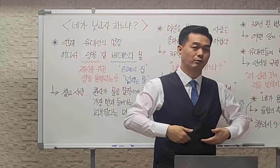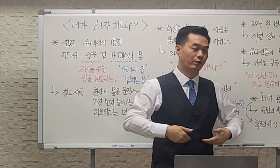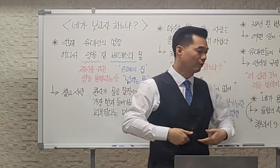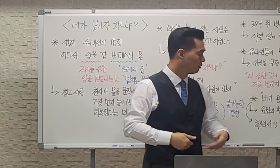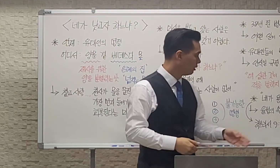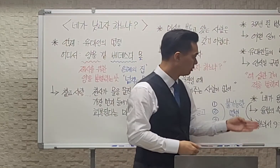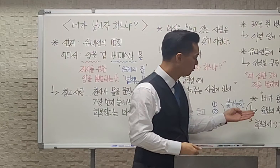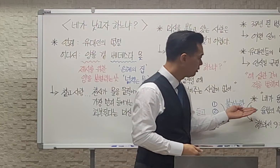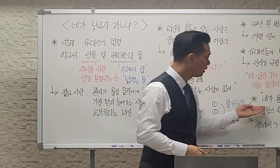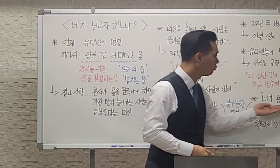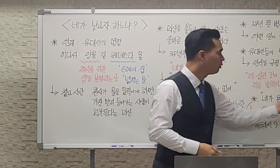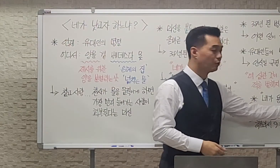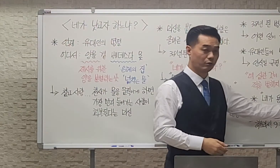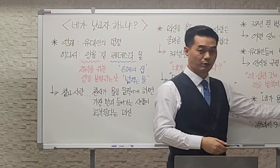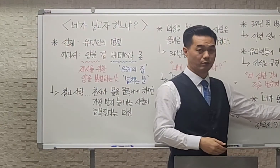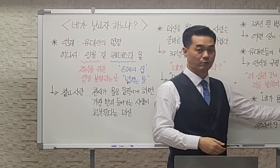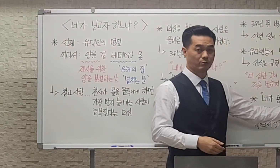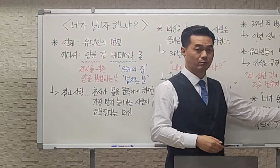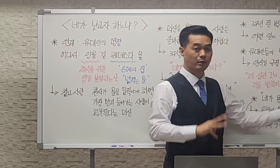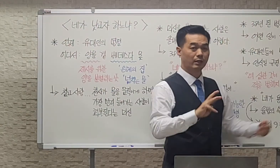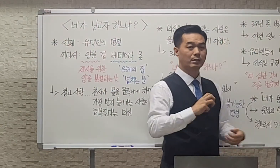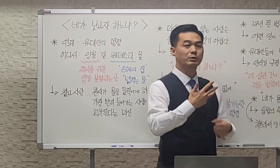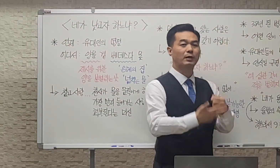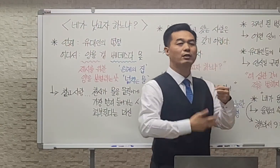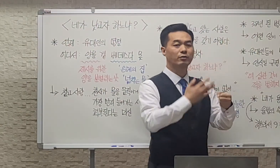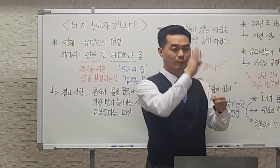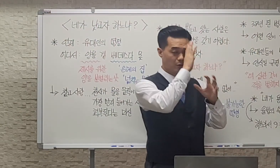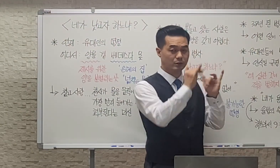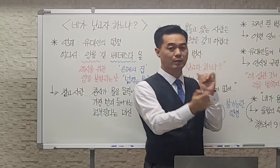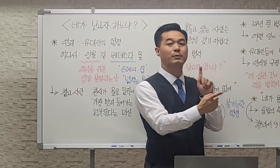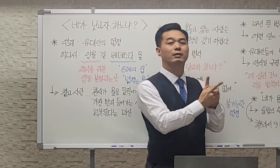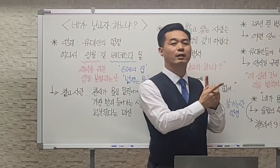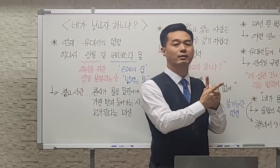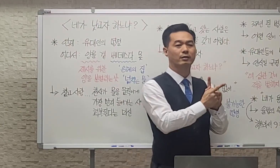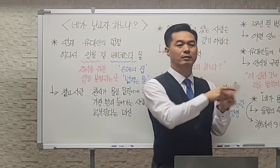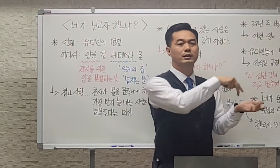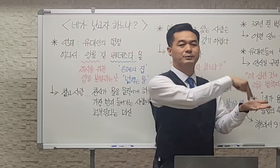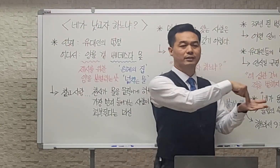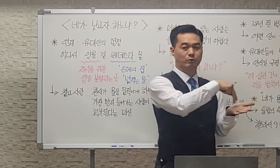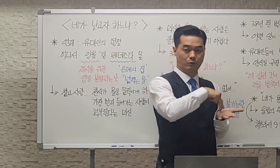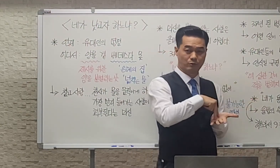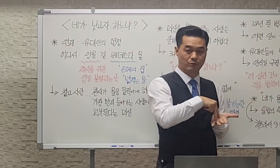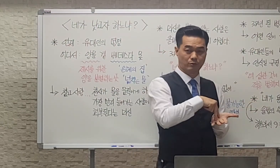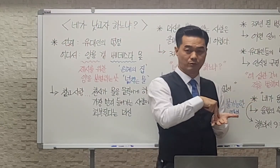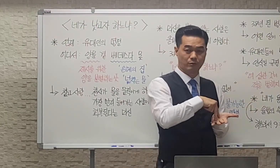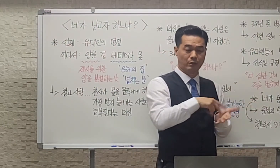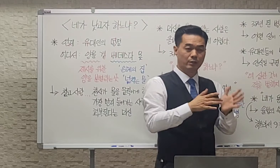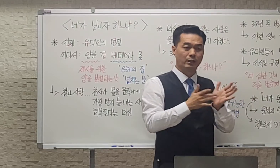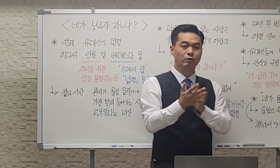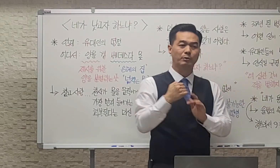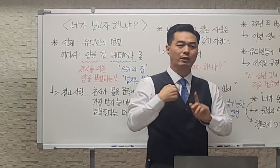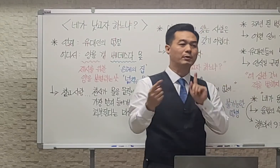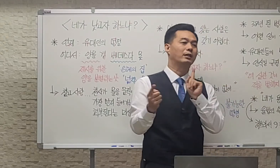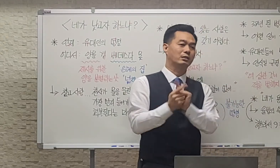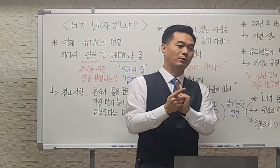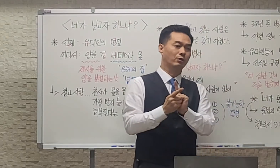거예요. 그리고 이렇게 물어보는 거예요. 38년 된 병자를 만난 그 입장으로 예수님이 나를 만나시며